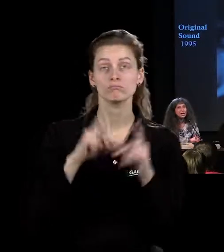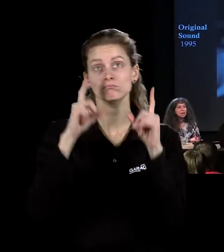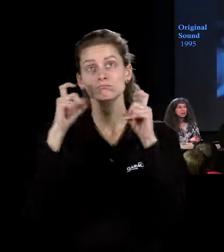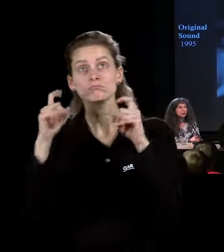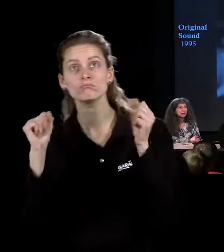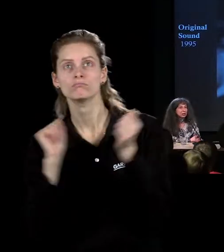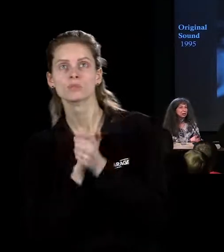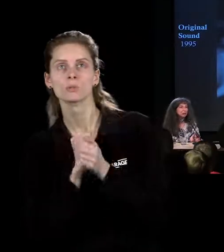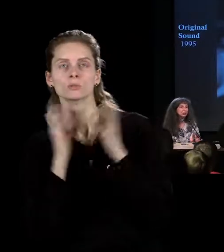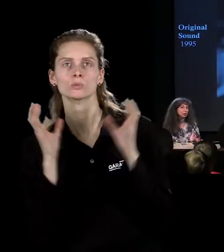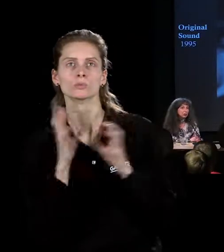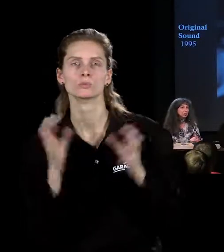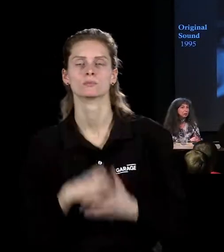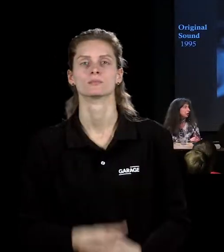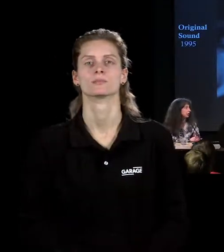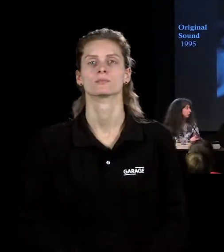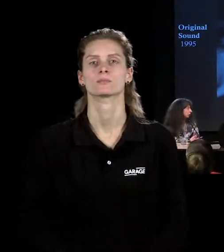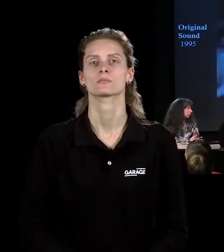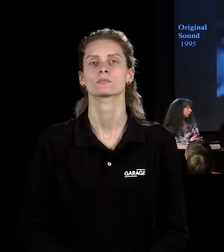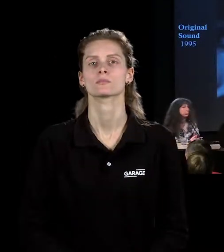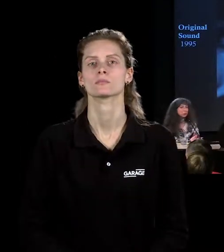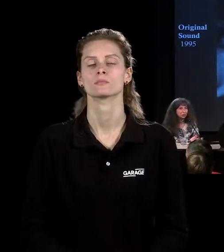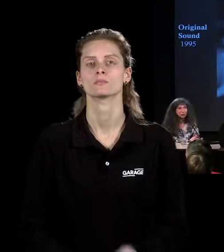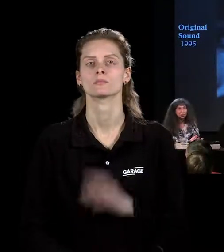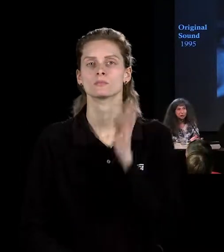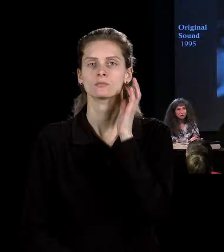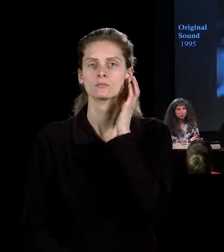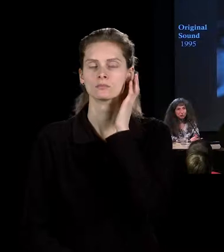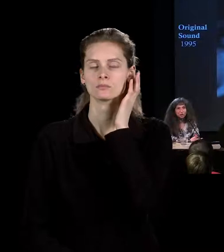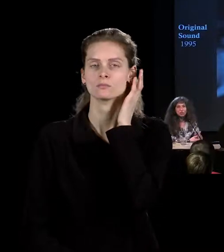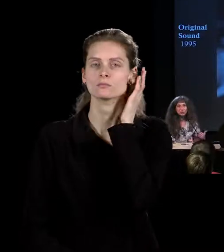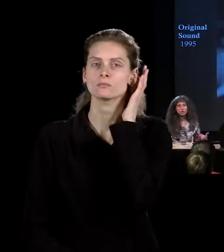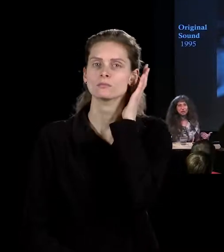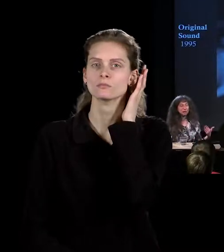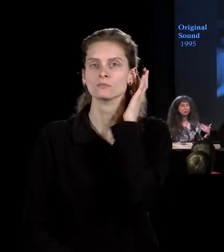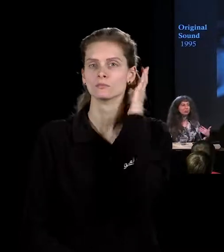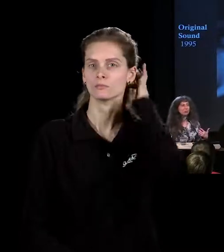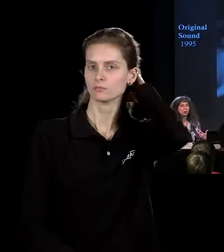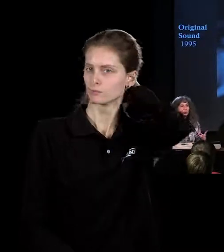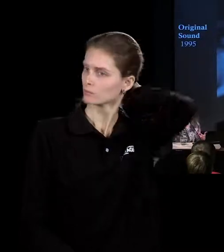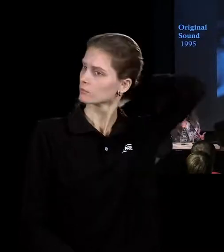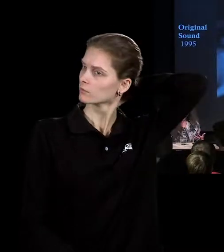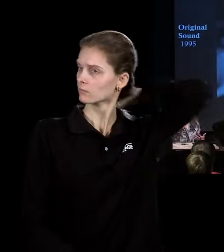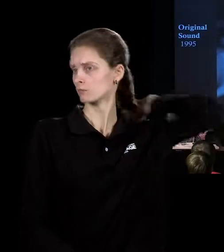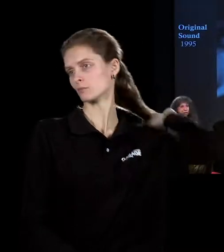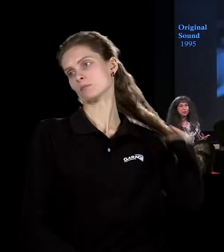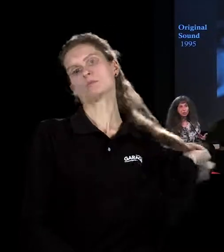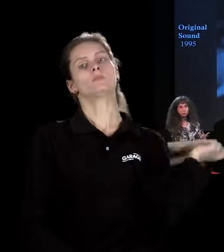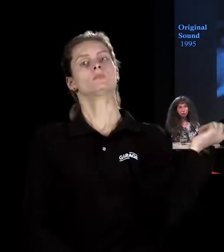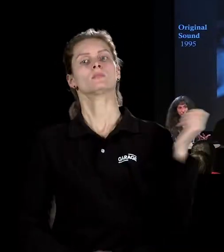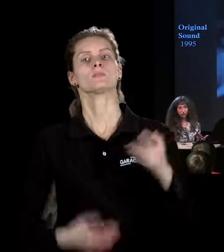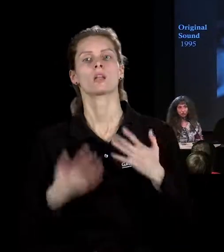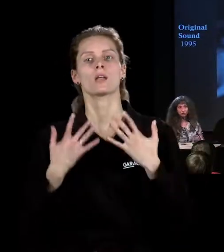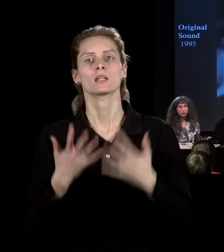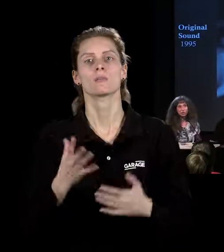документировали. И не менее устрашающий, и не менее требующий терпения